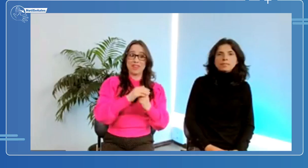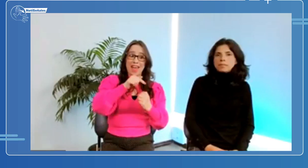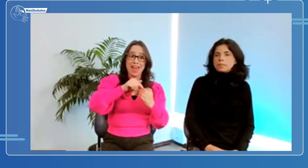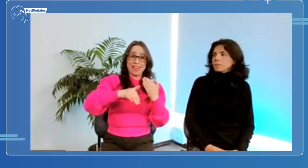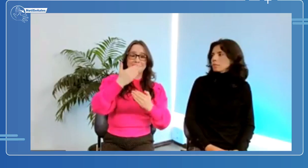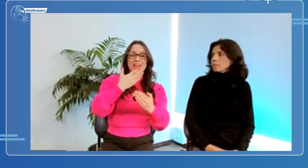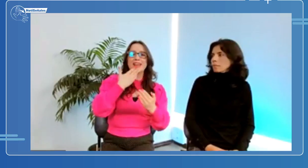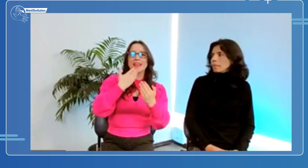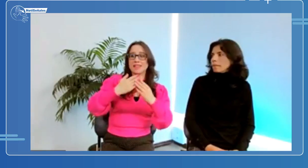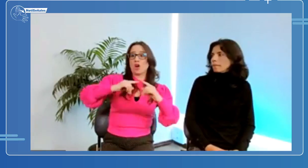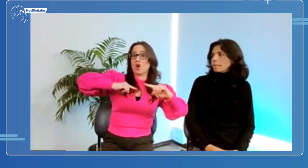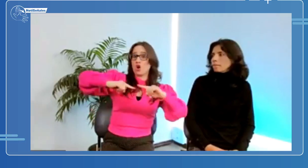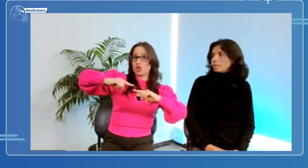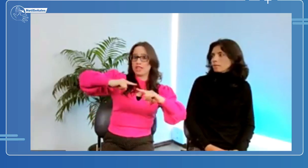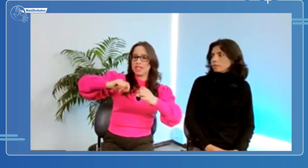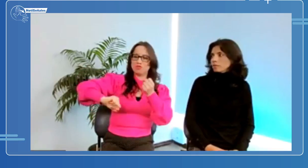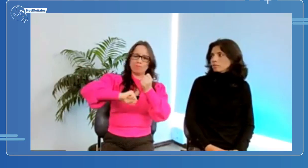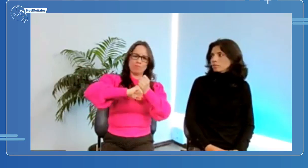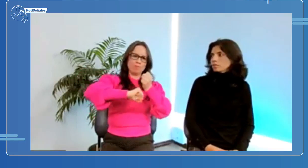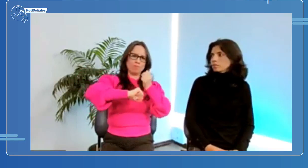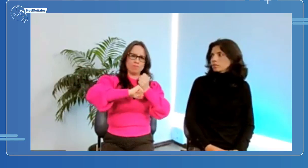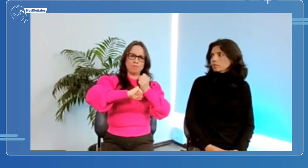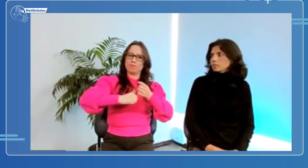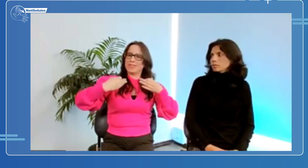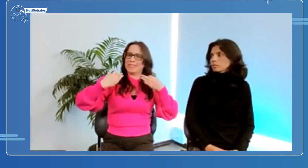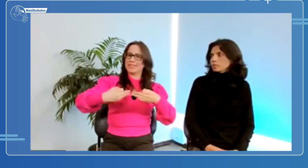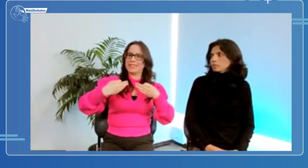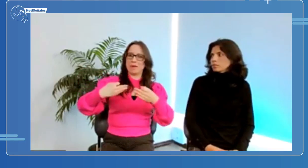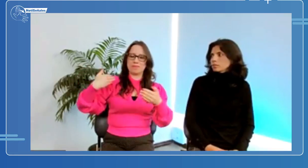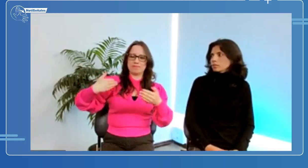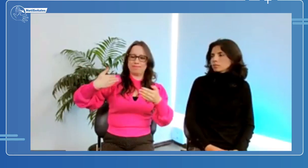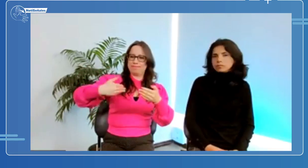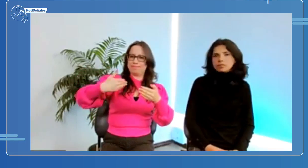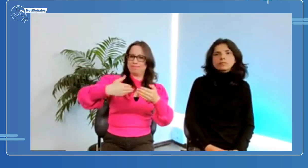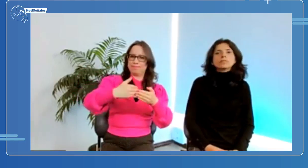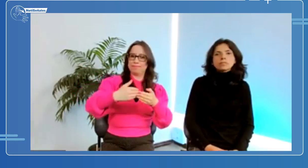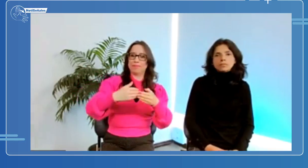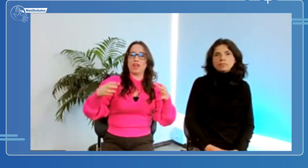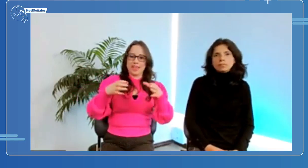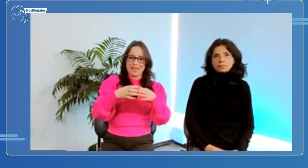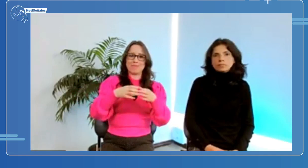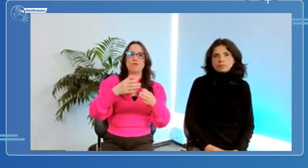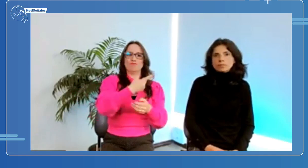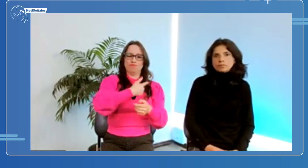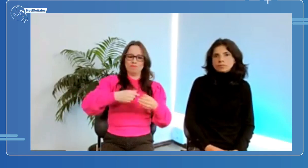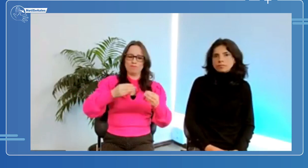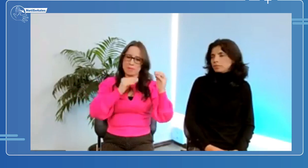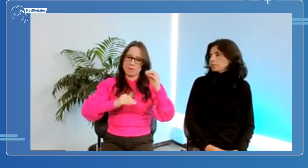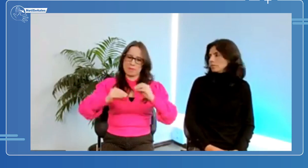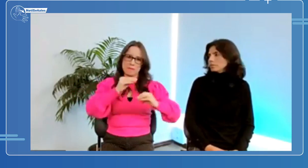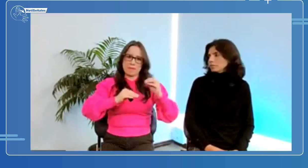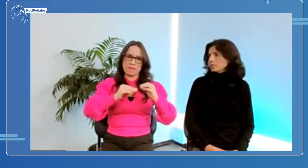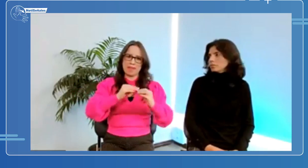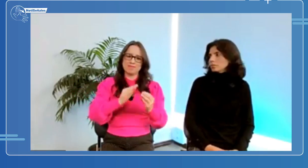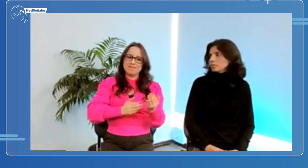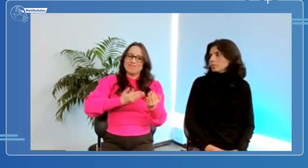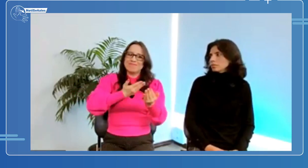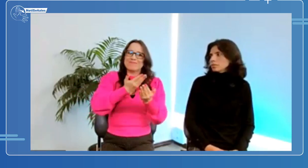a tenerlos en cuenta en estos documentos. Gracias al apoyo de la coordinación, que ha sido frecuente durante todo este